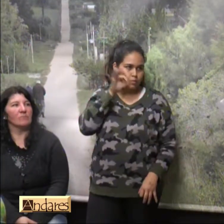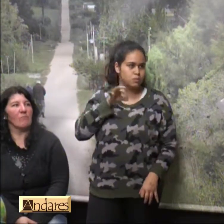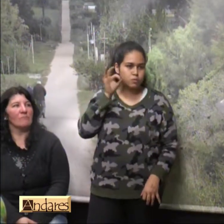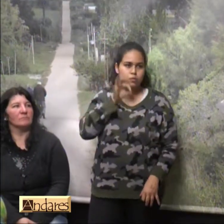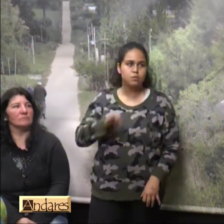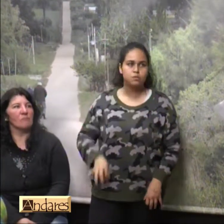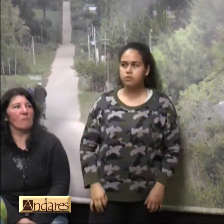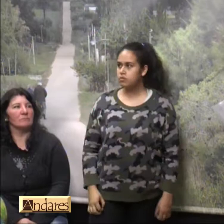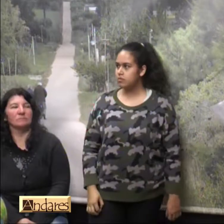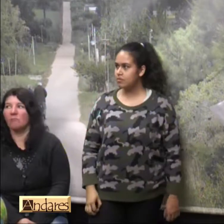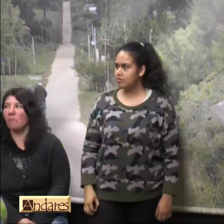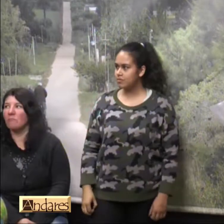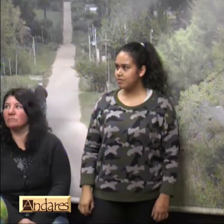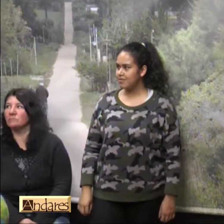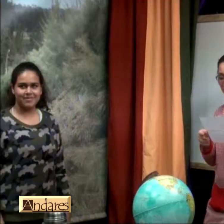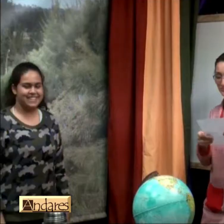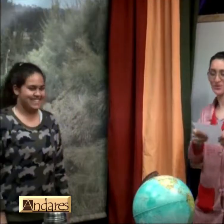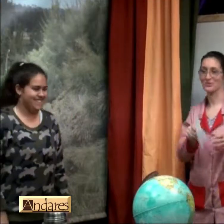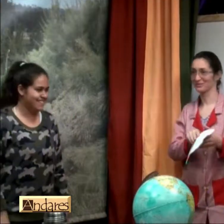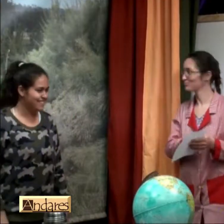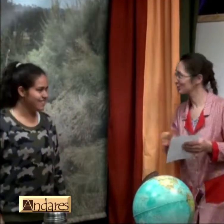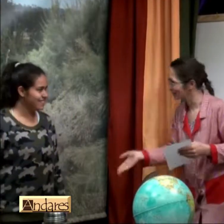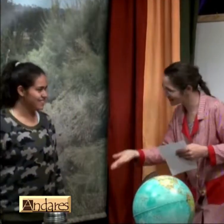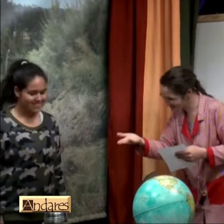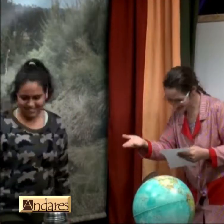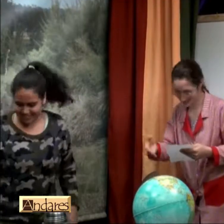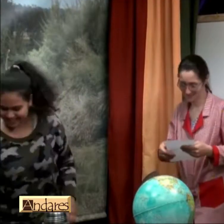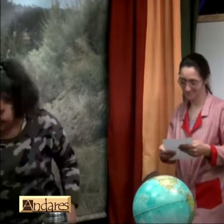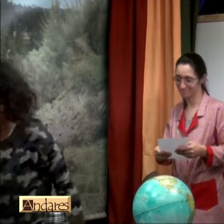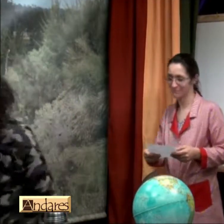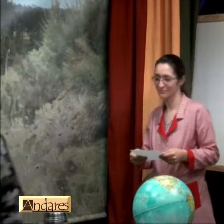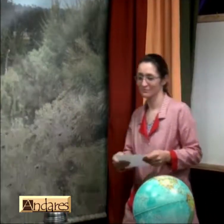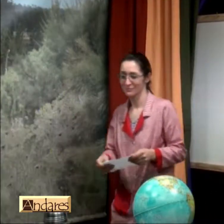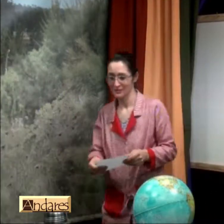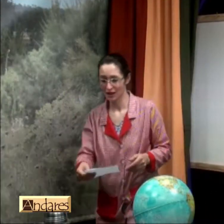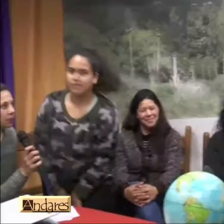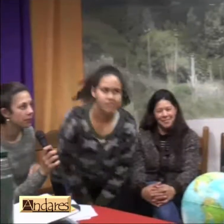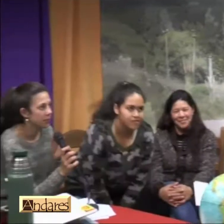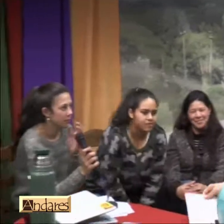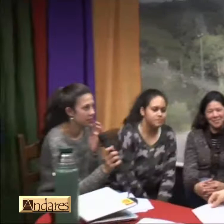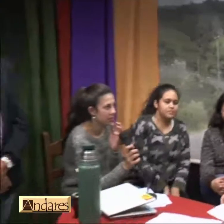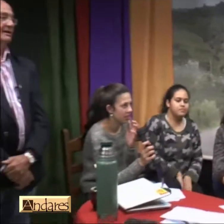Ese lo sabía Muy bien Muchas gracias Otra vez una hora